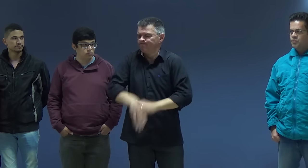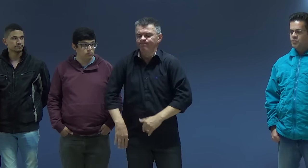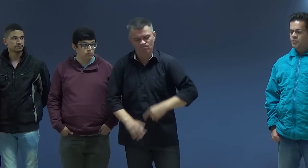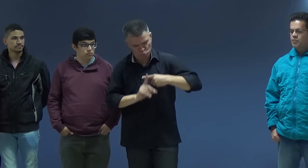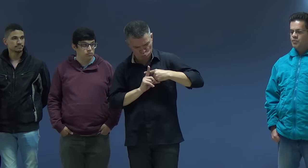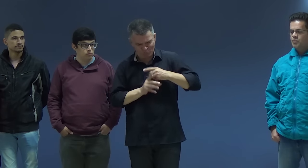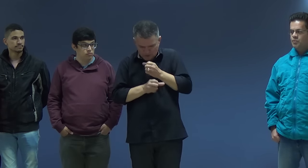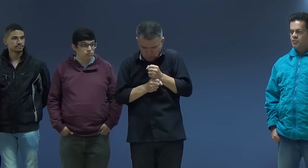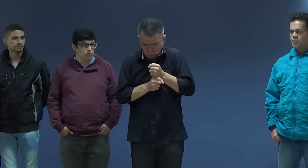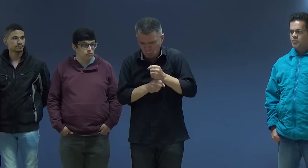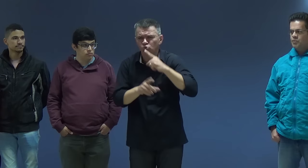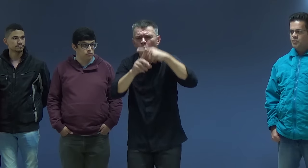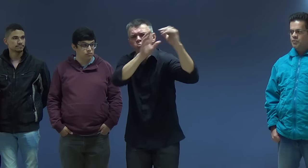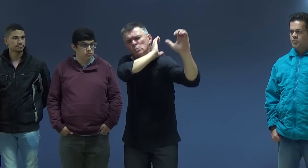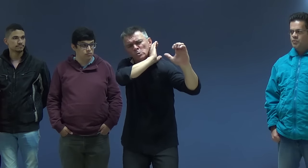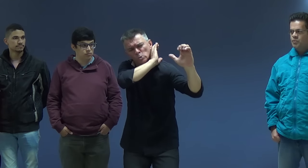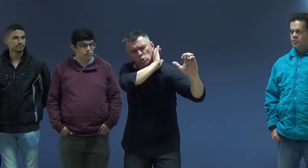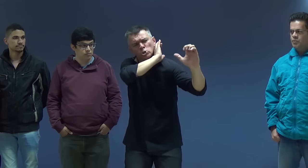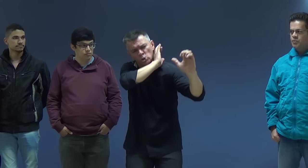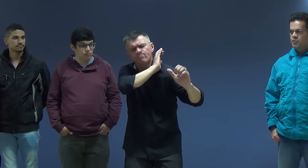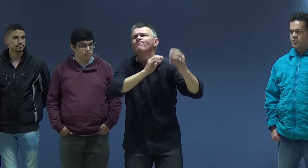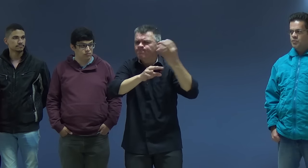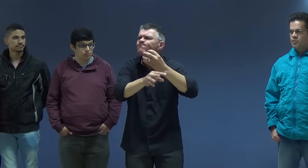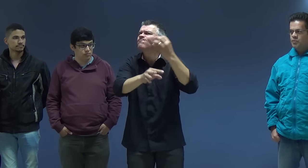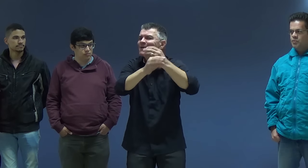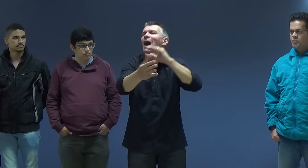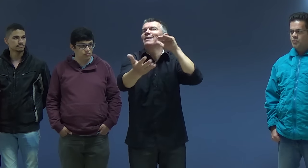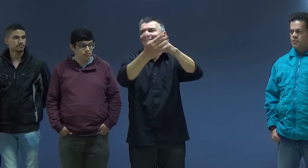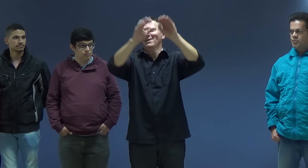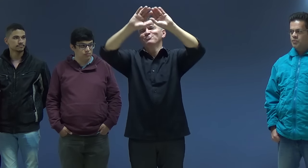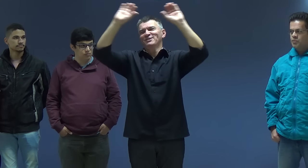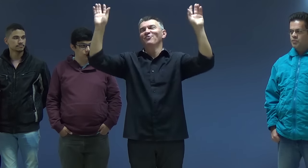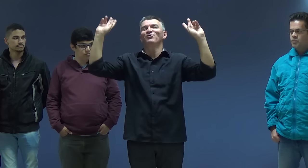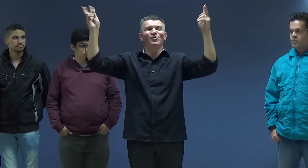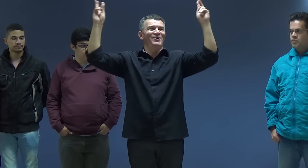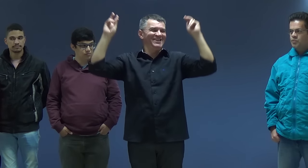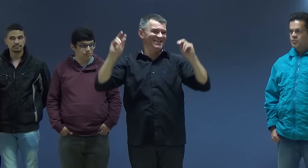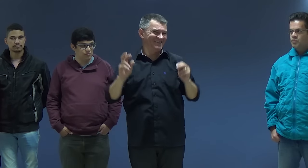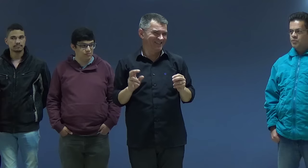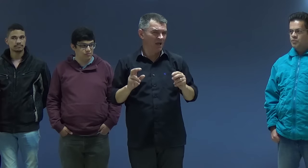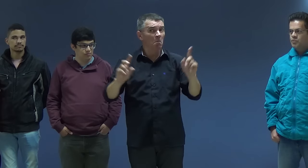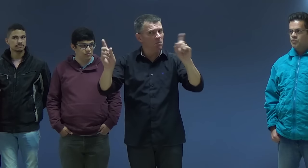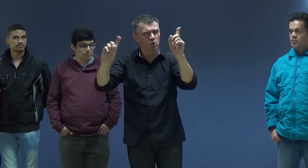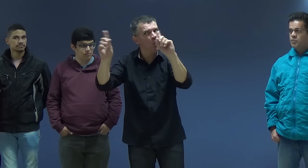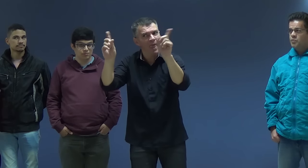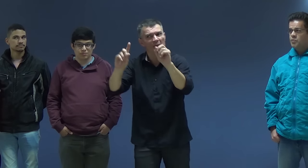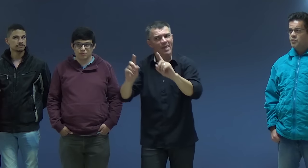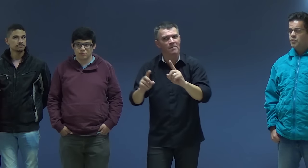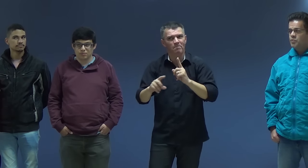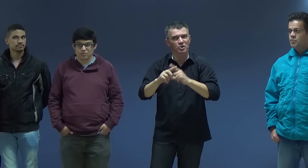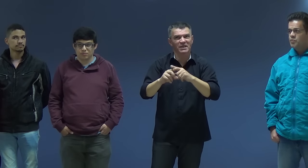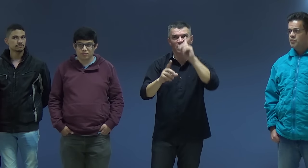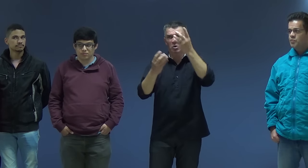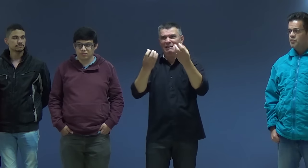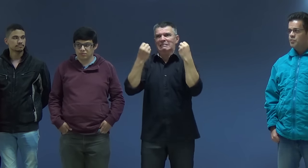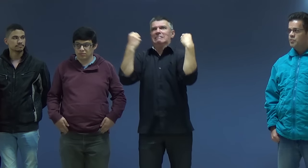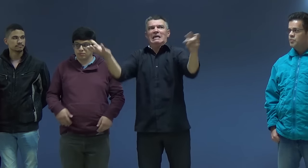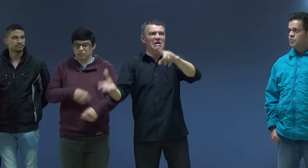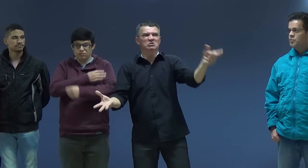desejos, né? Você tem que ali, não, suporte, carregue sua cruz até o dia que você for para o céu. Ah,